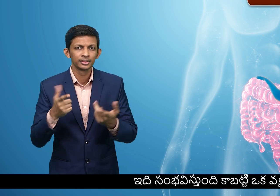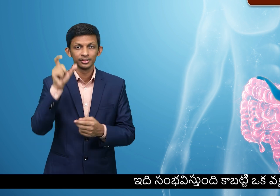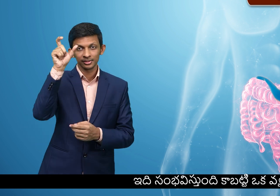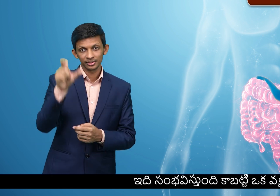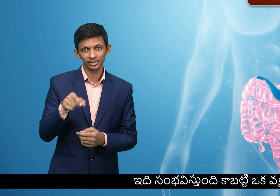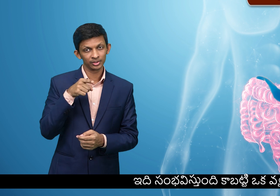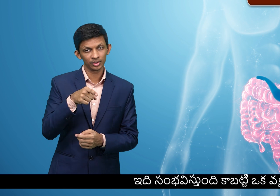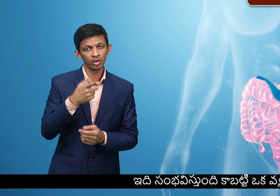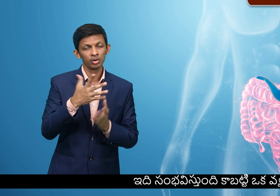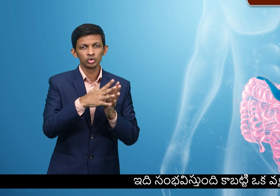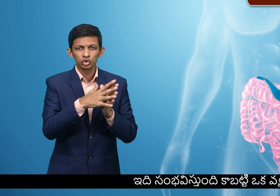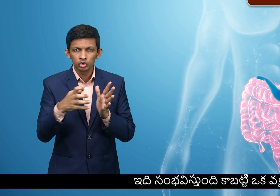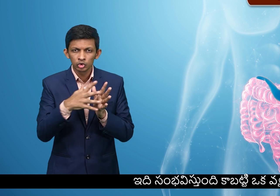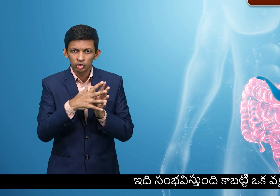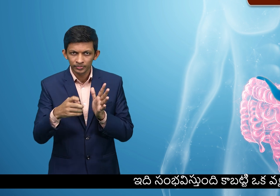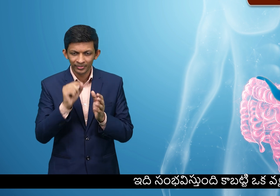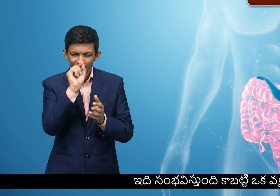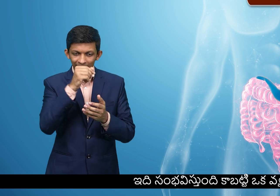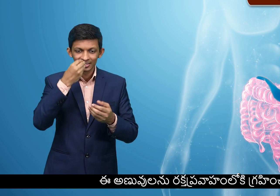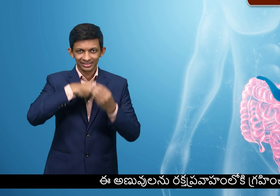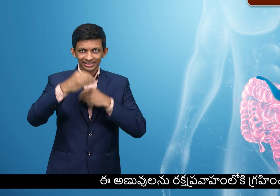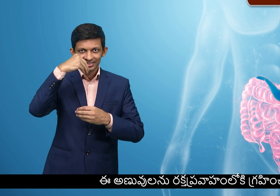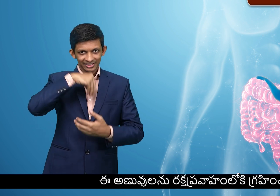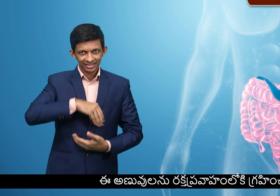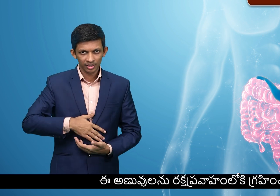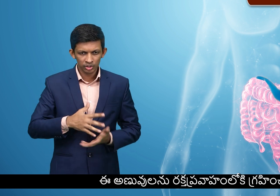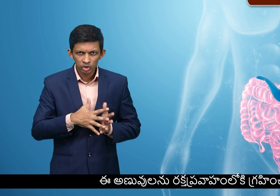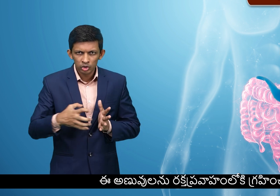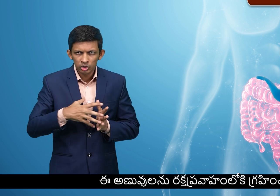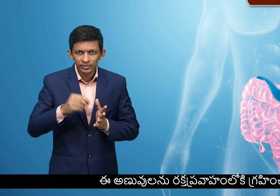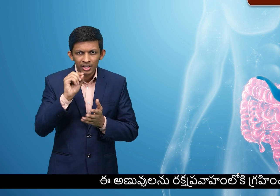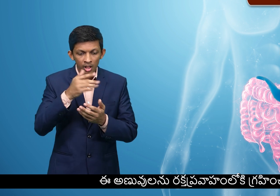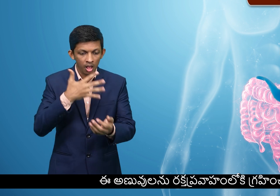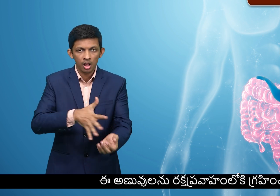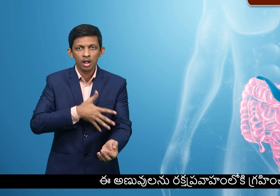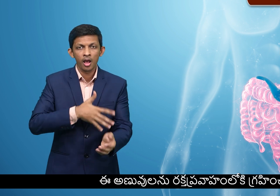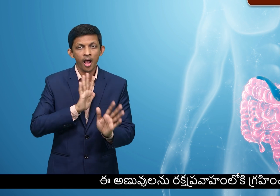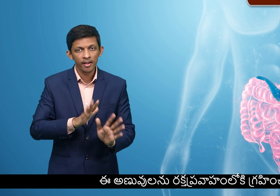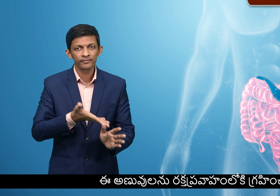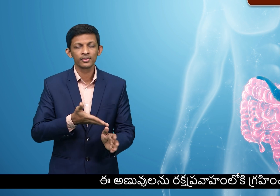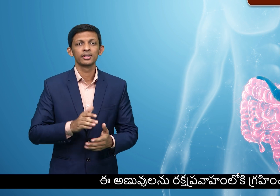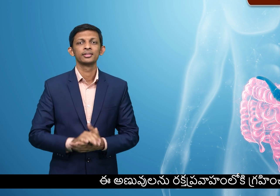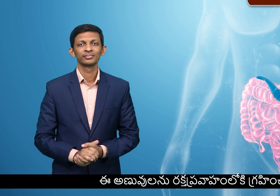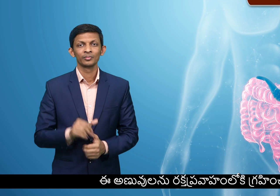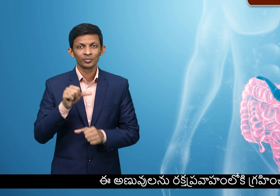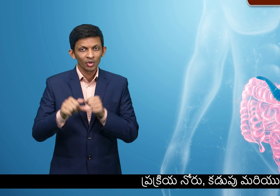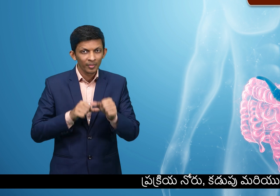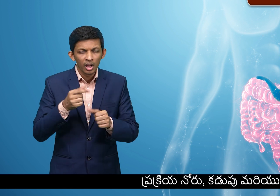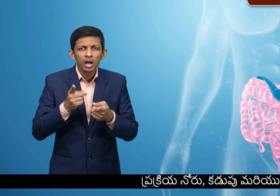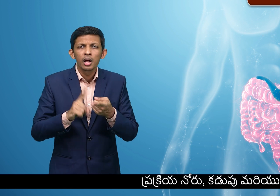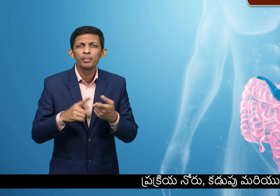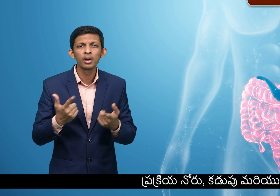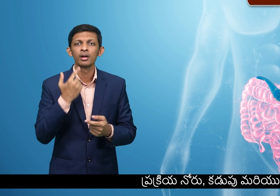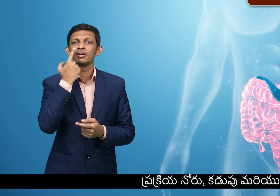ఇది సంభవిస్తుంది కాబట్టి ఒక వ్యక్తి ఈ అణువులను రక్త ప్రవాహంలోకి గ్రహించగలడు.